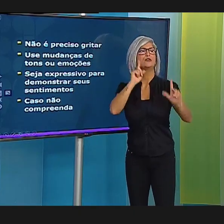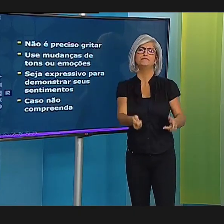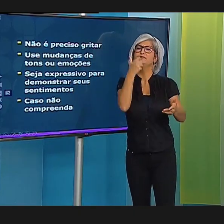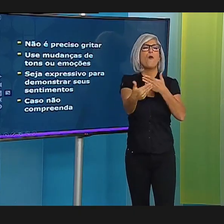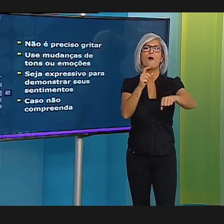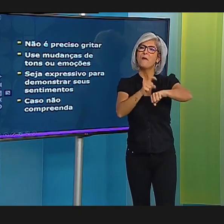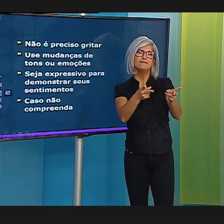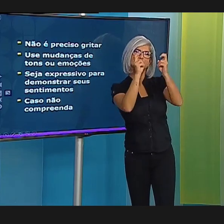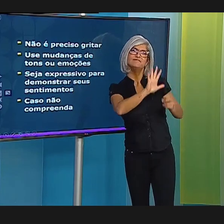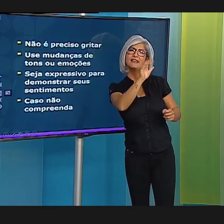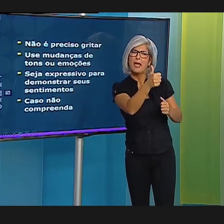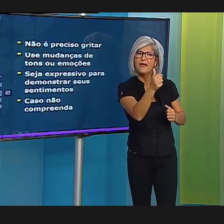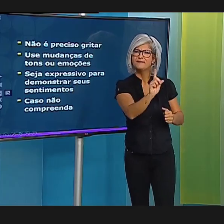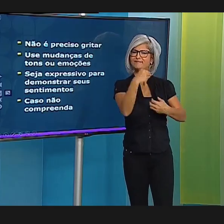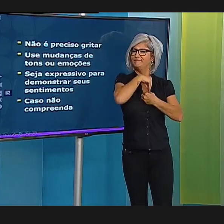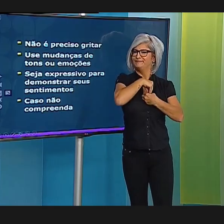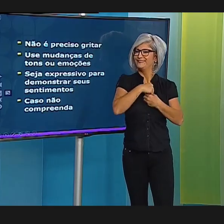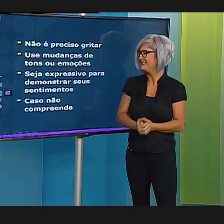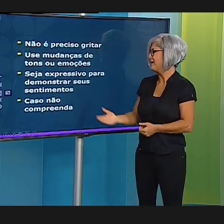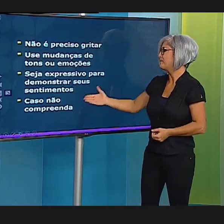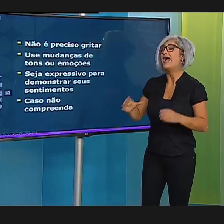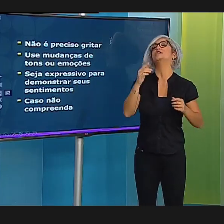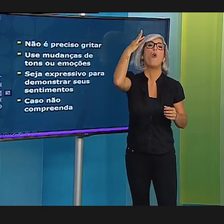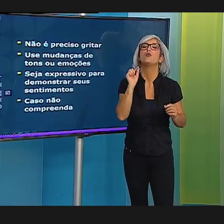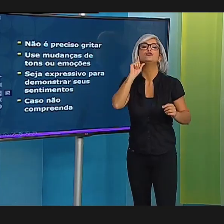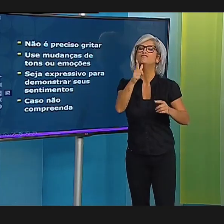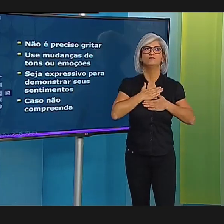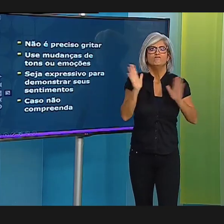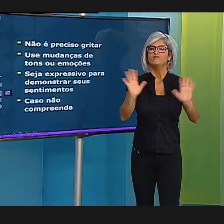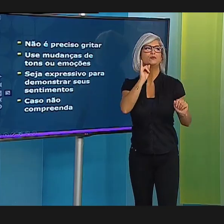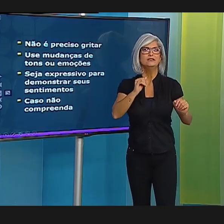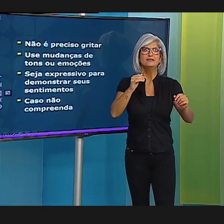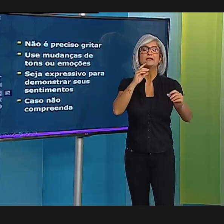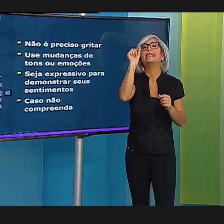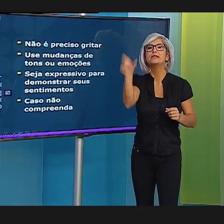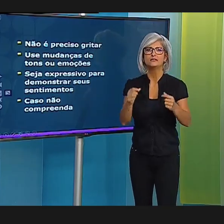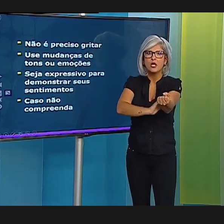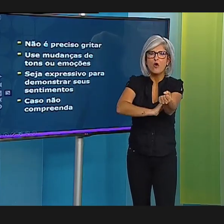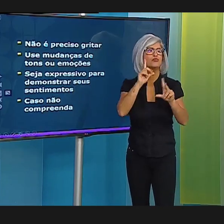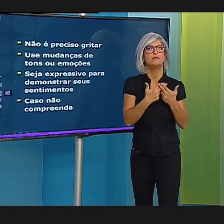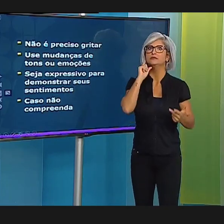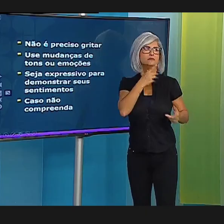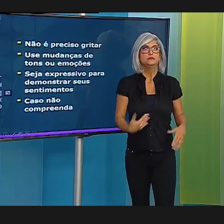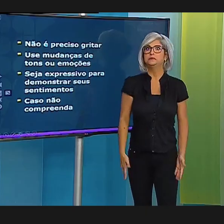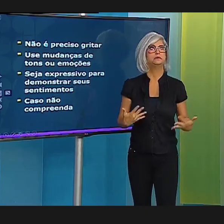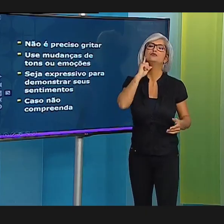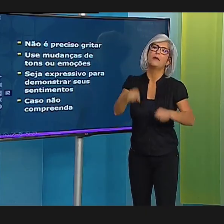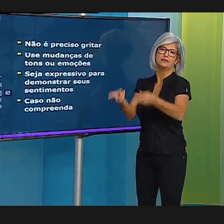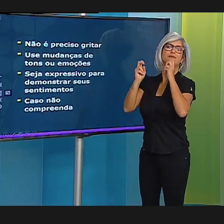seja expressivo para demonstrar seus sentimentos, como eu disse, pois assim a gente acaba notando qual é a informação que o ouvinte está querendo nos passar. Existem algumas pessoas que são bastante nervosas, que